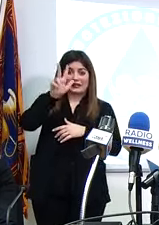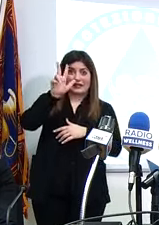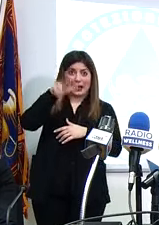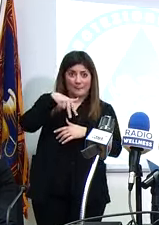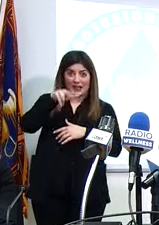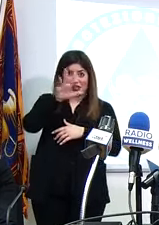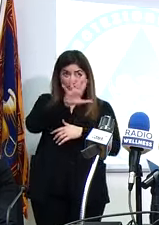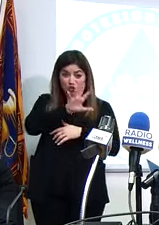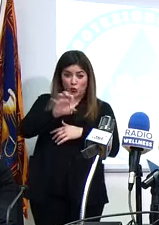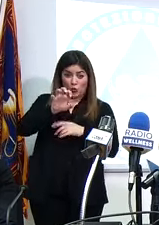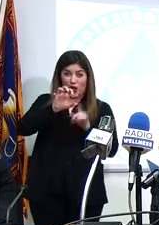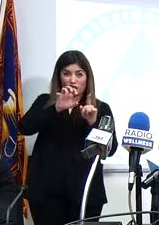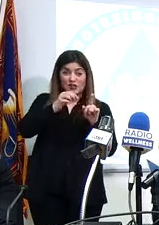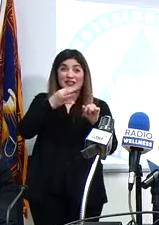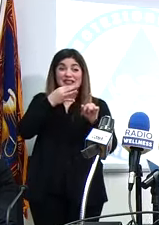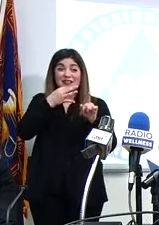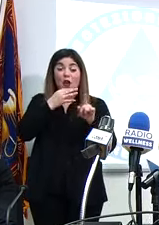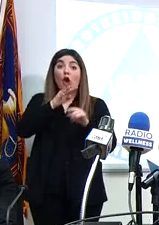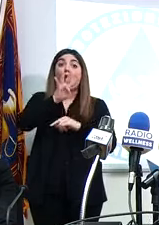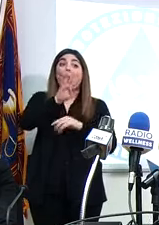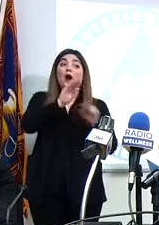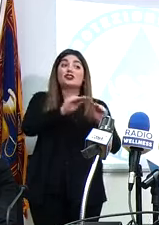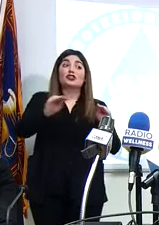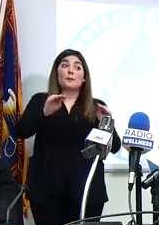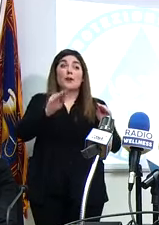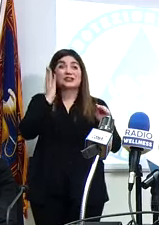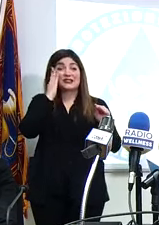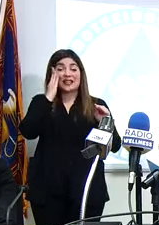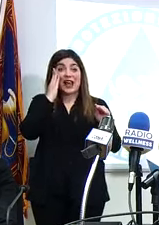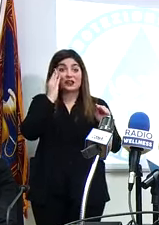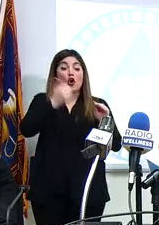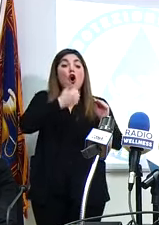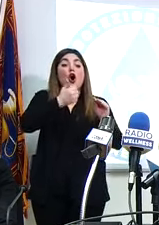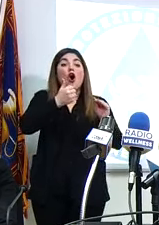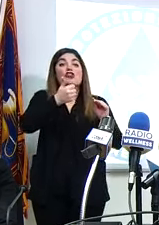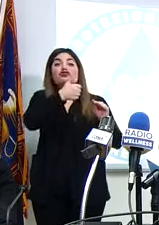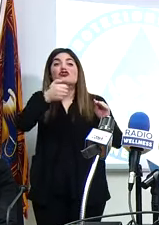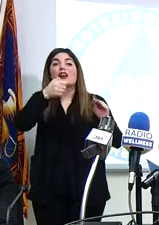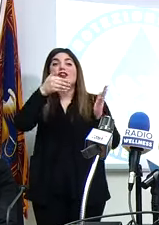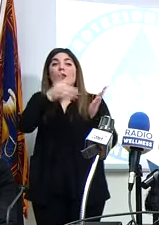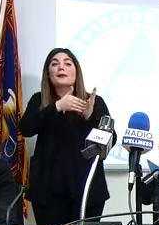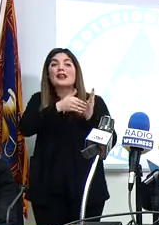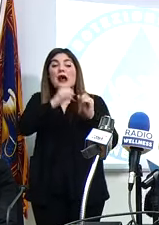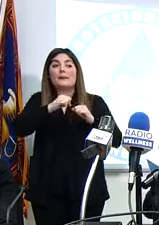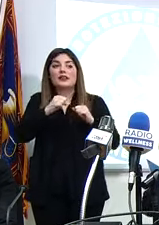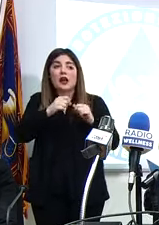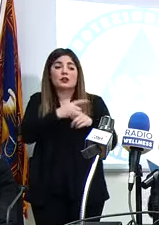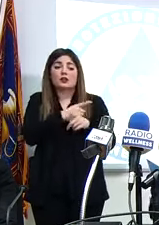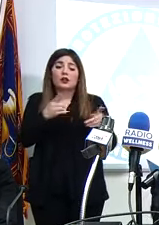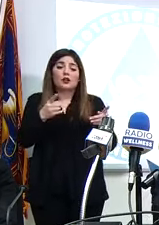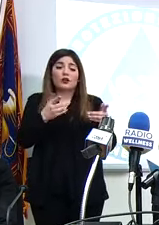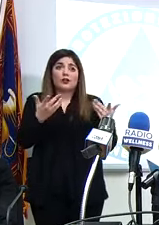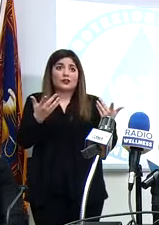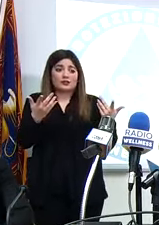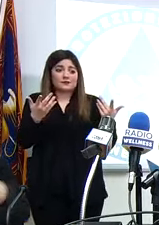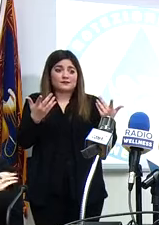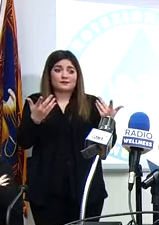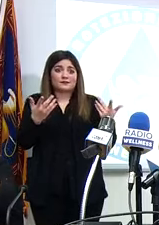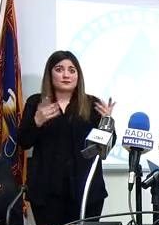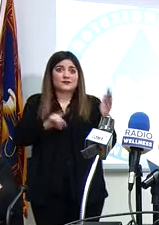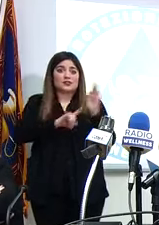quindi vuol dire 4 posti letto ogni 100.000 abitanti, non andavano da nessuna parte, meno della Romania, meno della Francia, meno di tutti. La